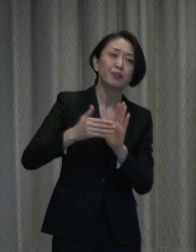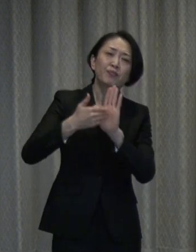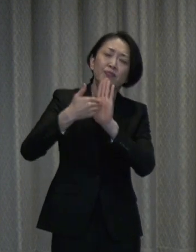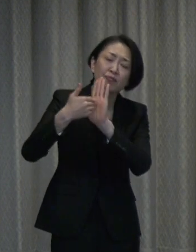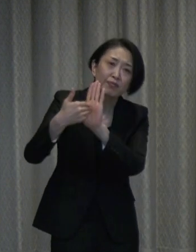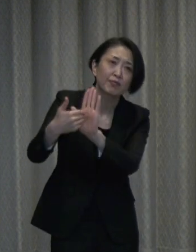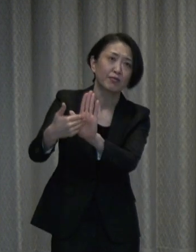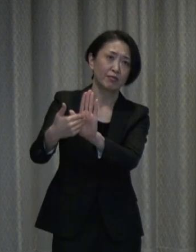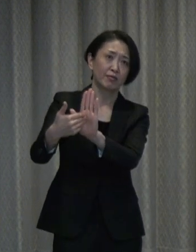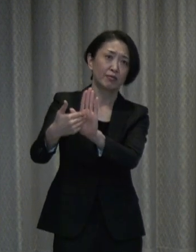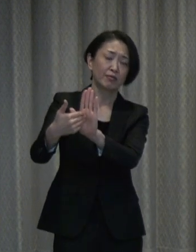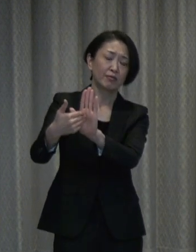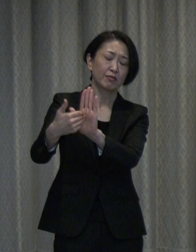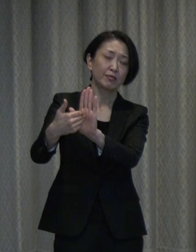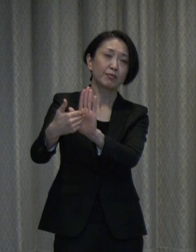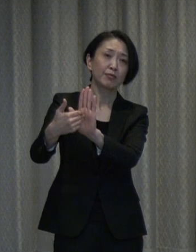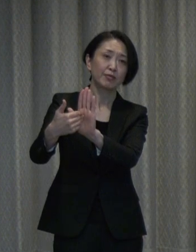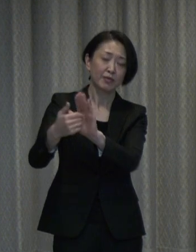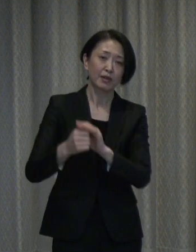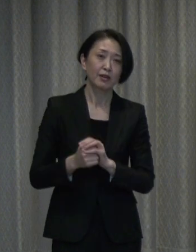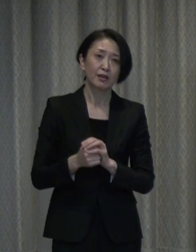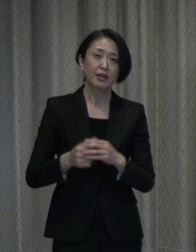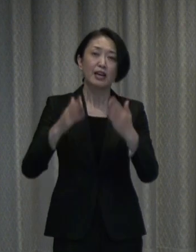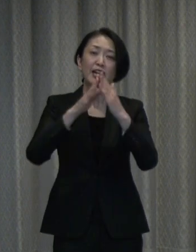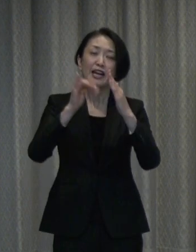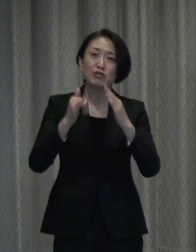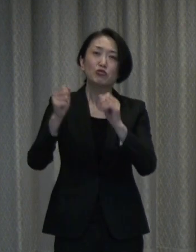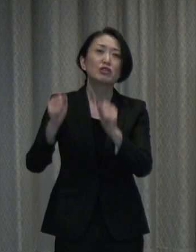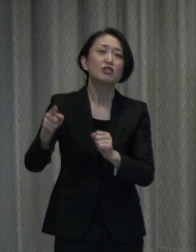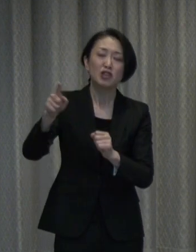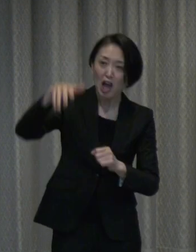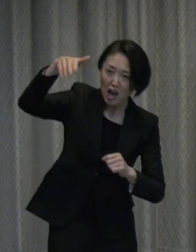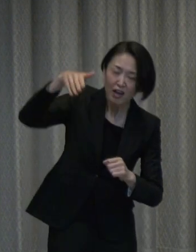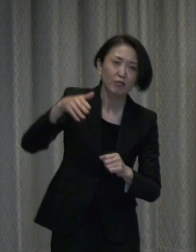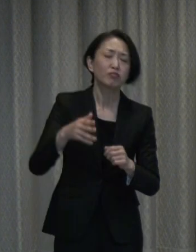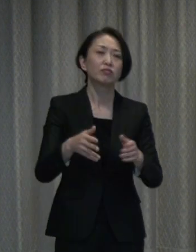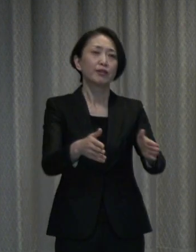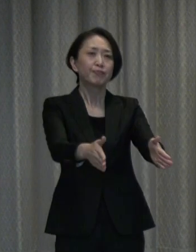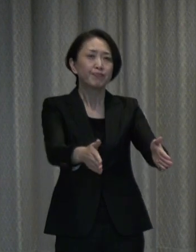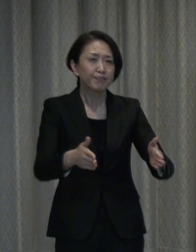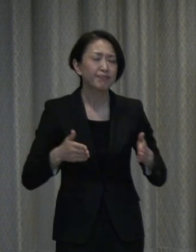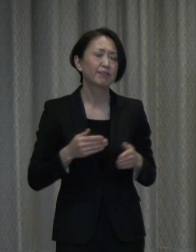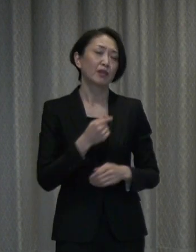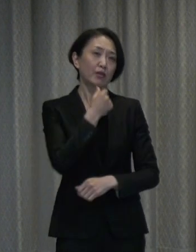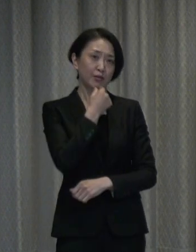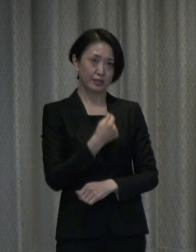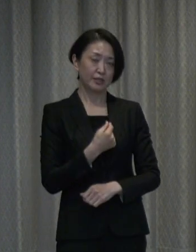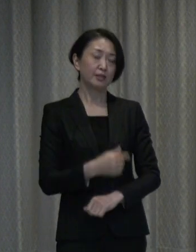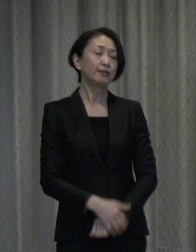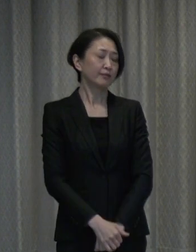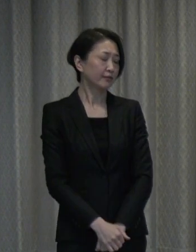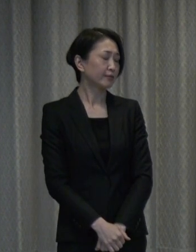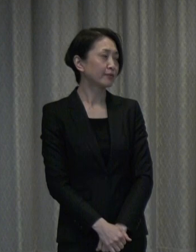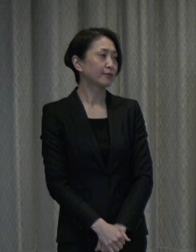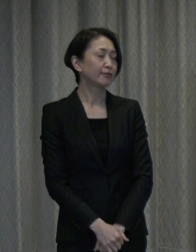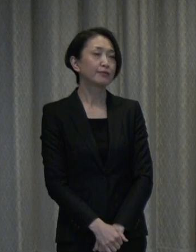ように呼び寄せるということを自粛していただきたいと思います。次お願いします